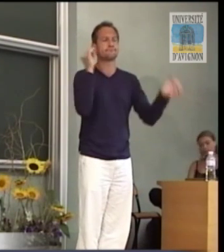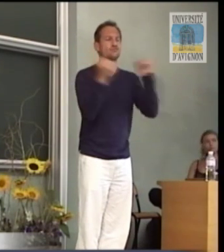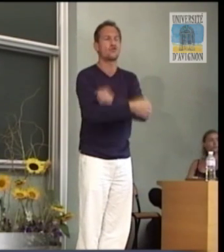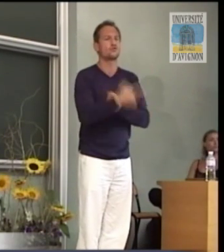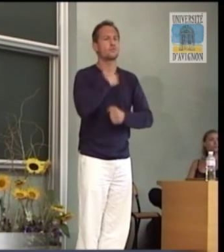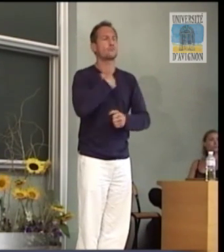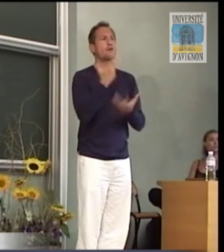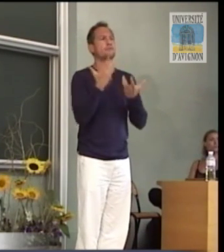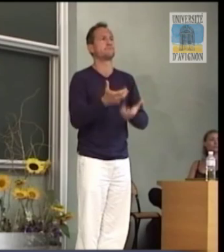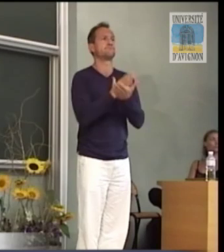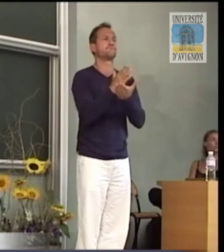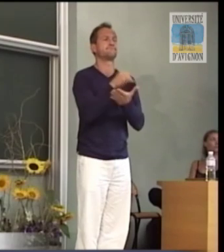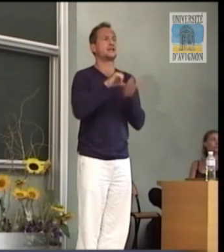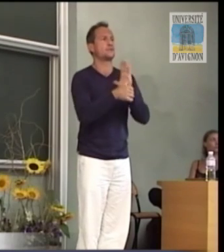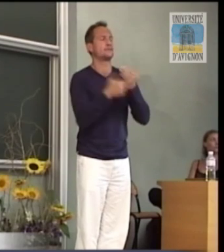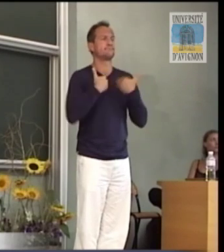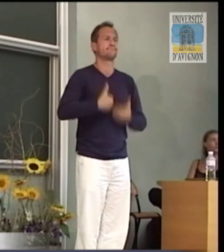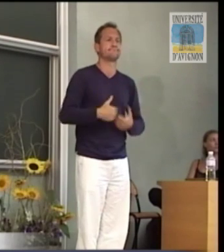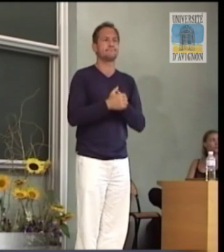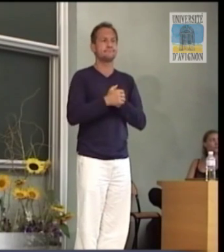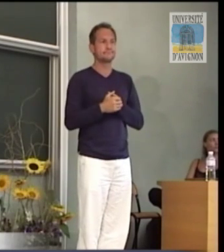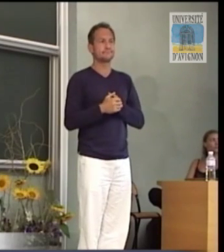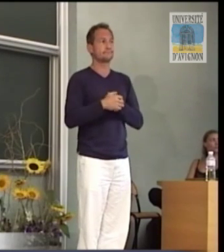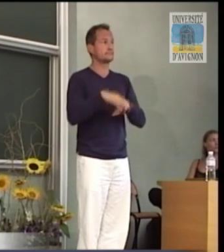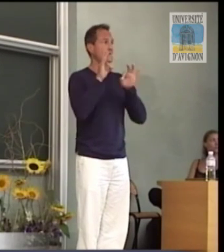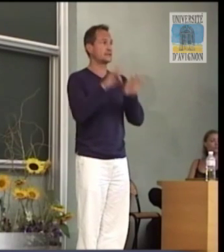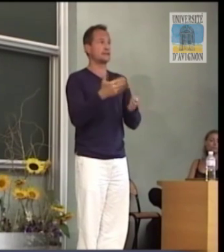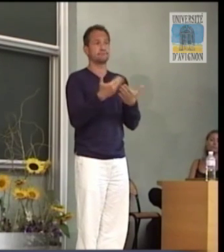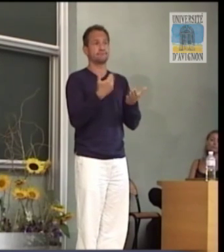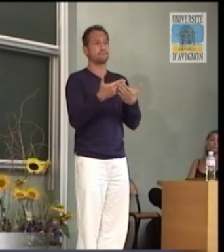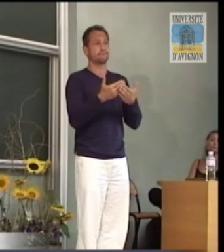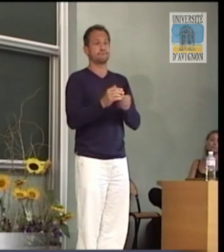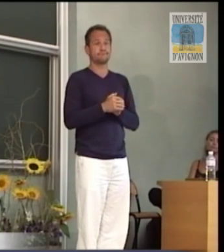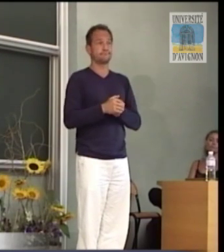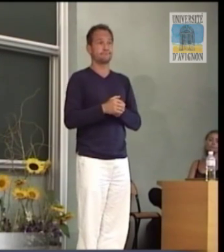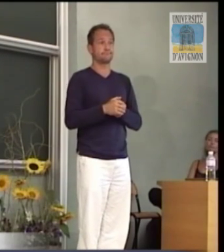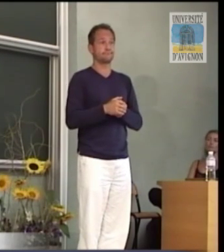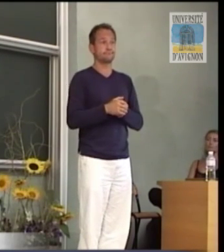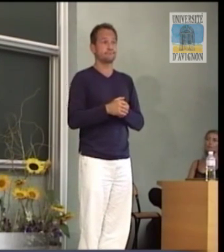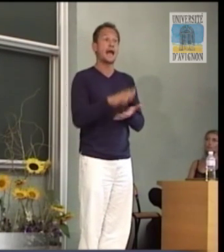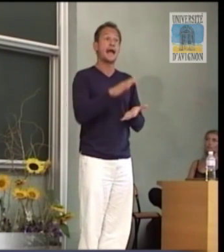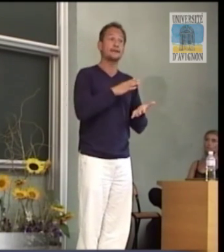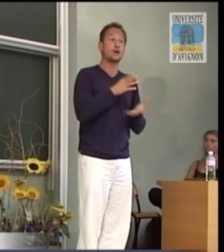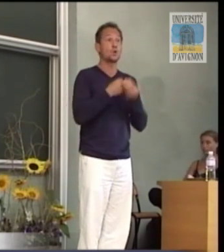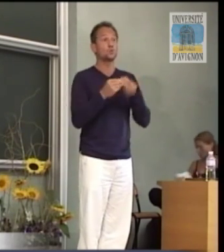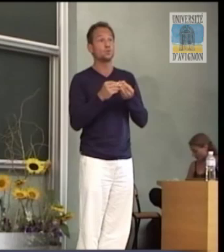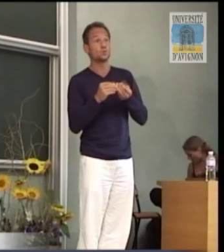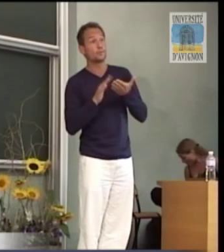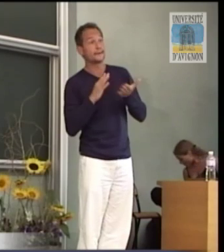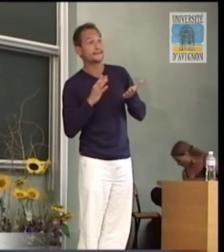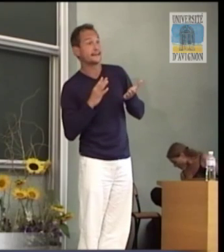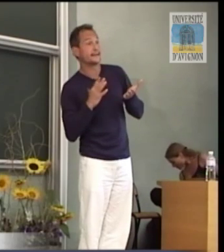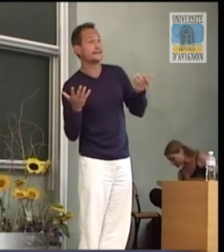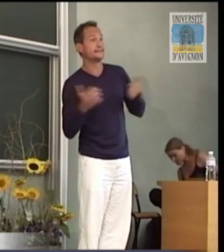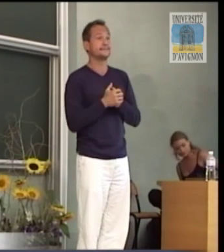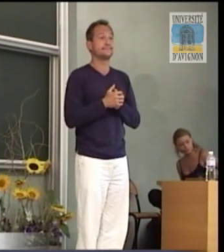faire, mais c'est ce qu'ils croyaient qu'on attendait d'eux. Et c'est exactement, encore une fois, on y revient, cultiver son jardin secret, être